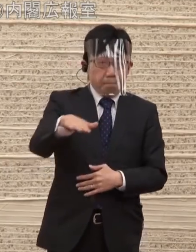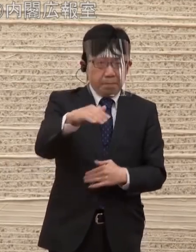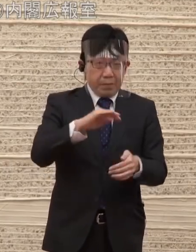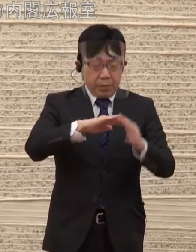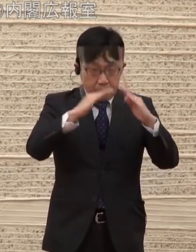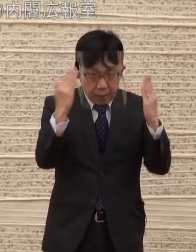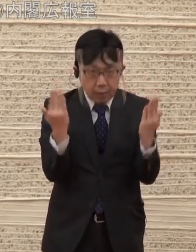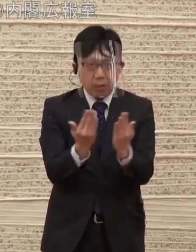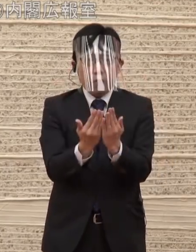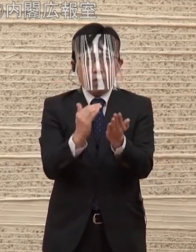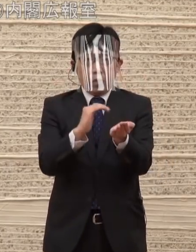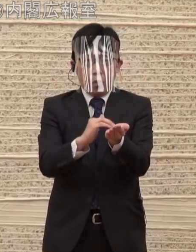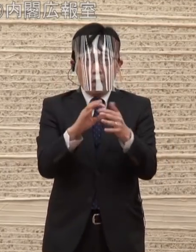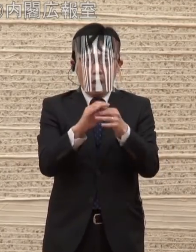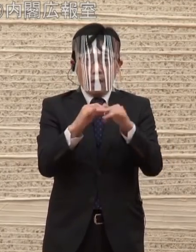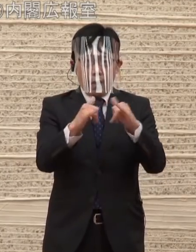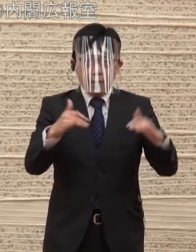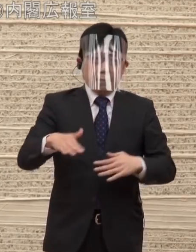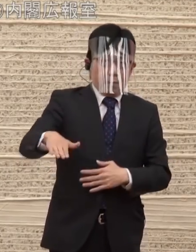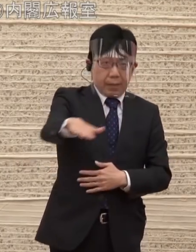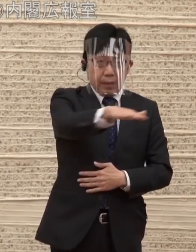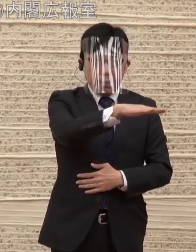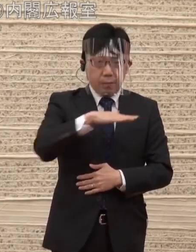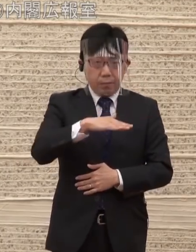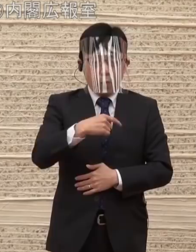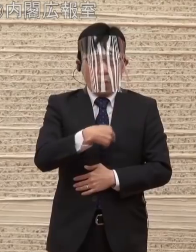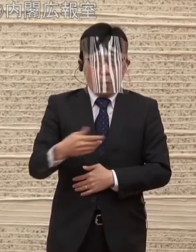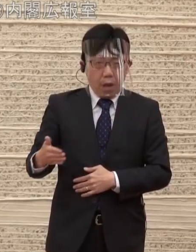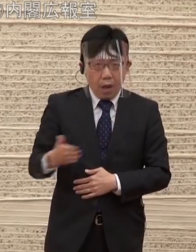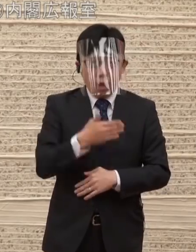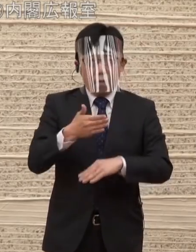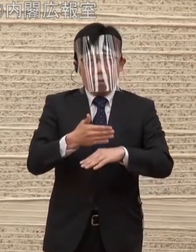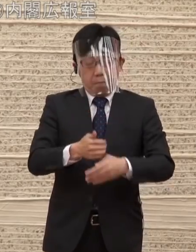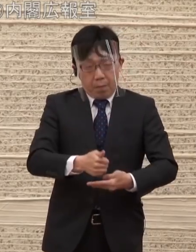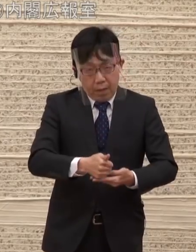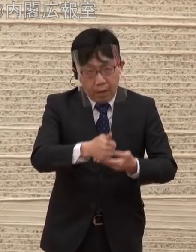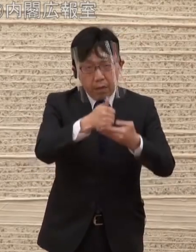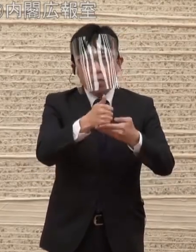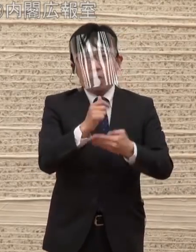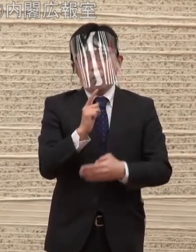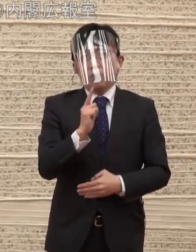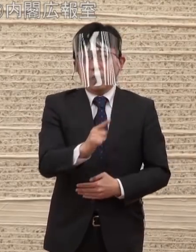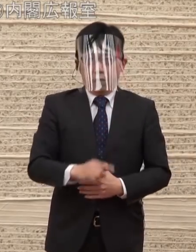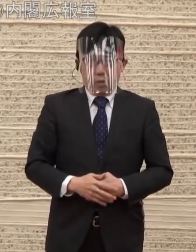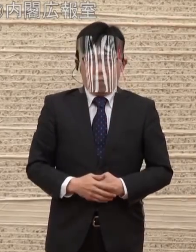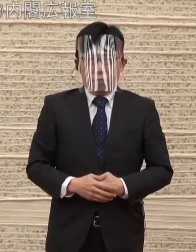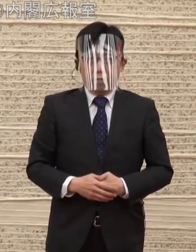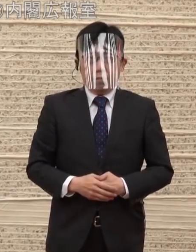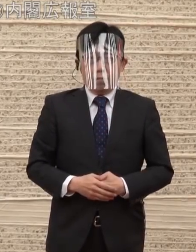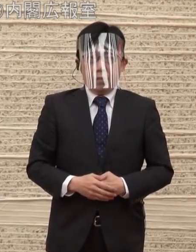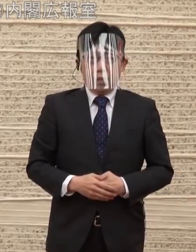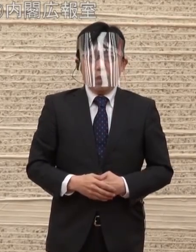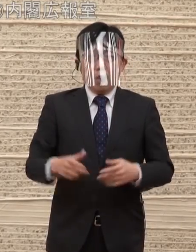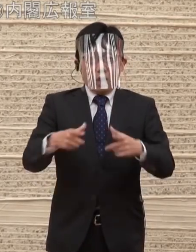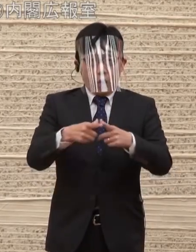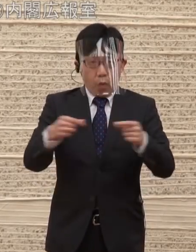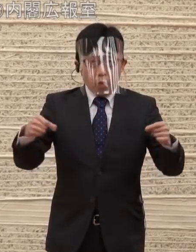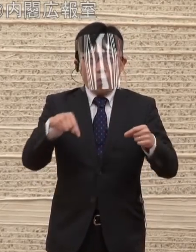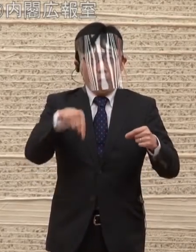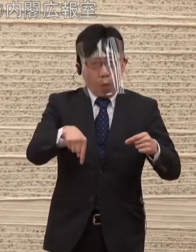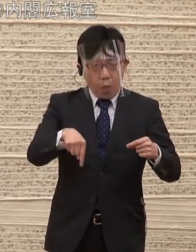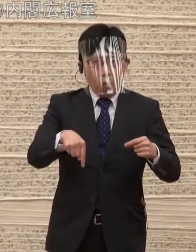に心からの敬意を表します日本の感染症への対応